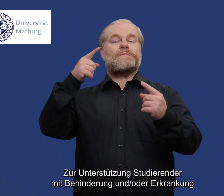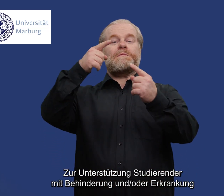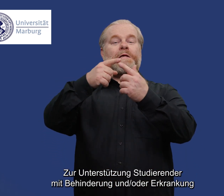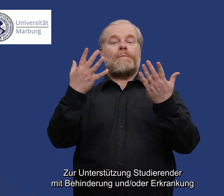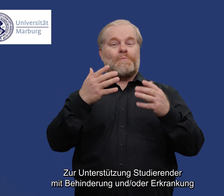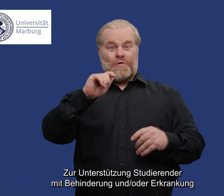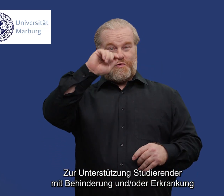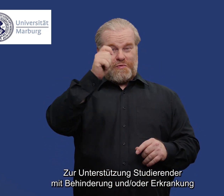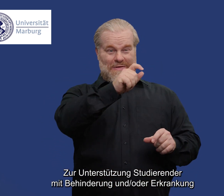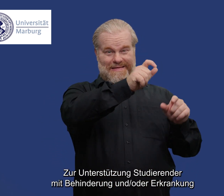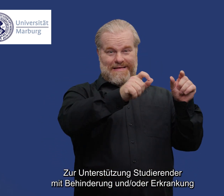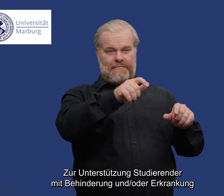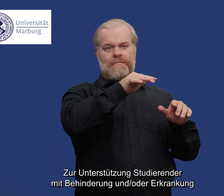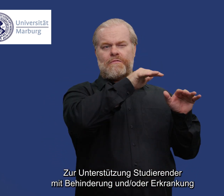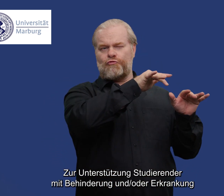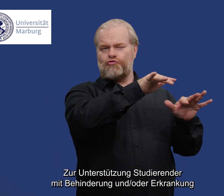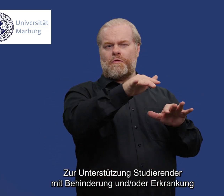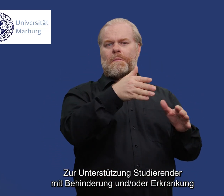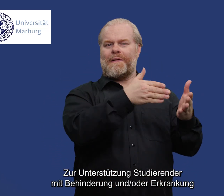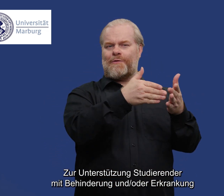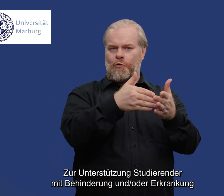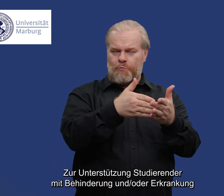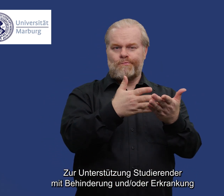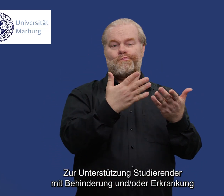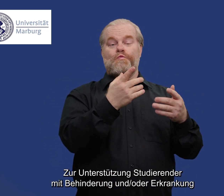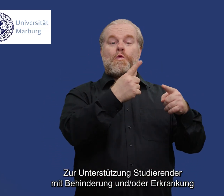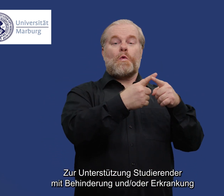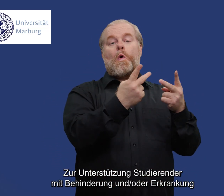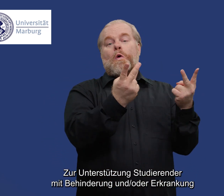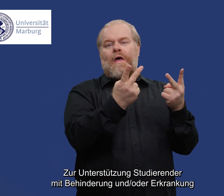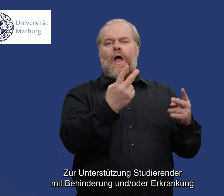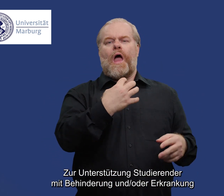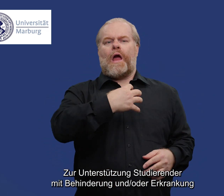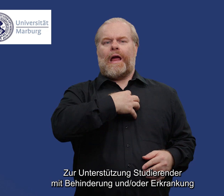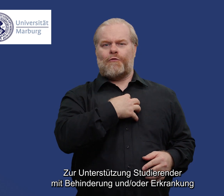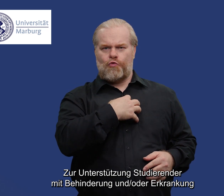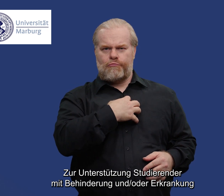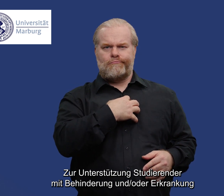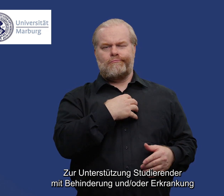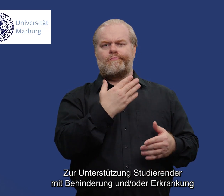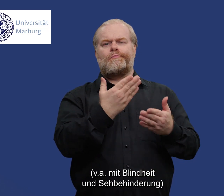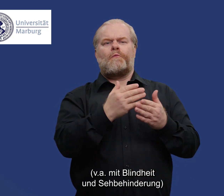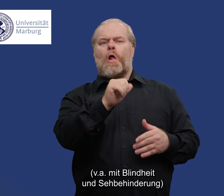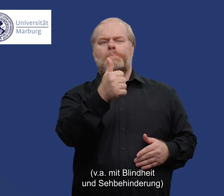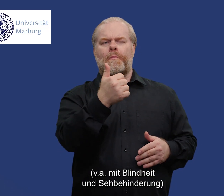Zur Unterstützung Studierender mit Behinderung und oder Erkrankung, vor allem mit Blindheit und Sehbehinderung,